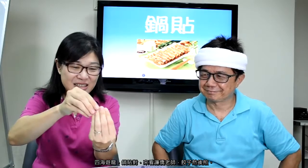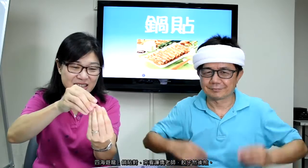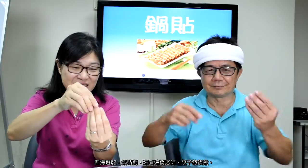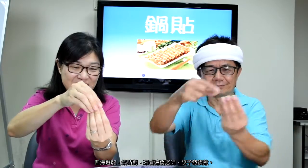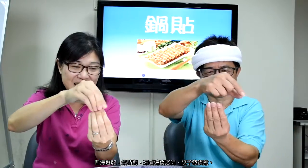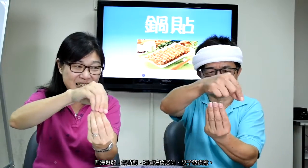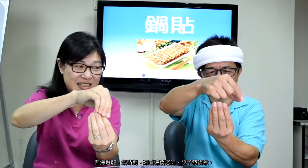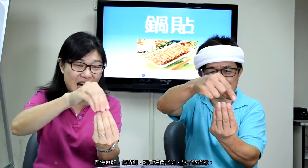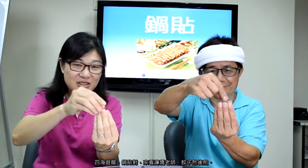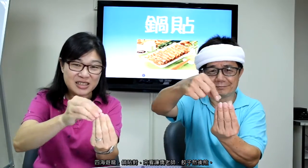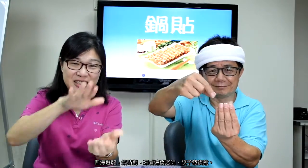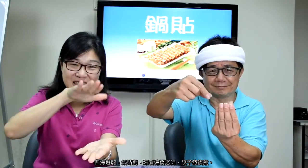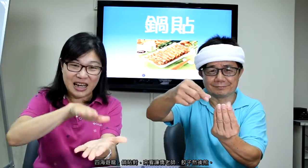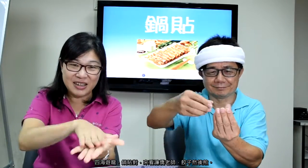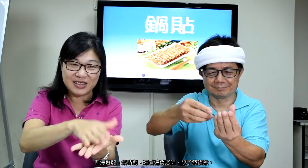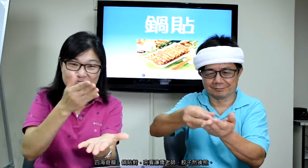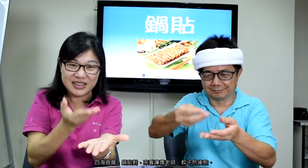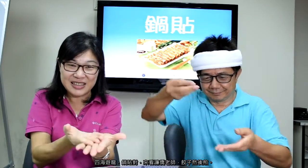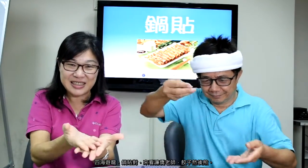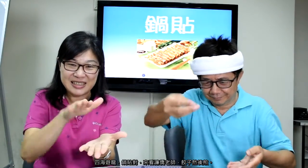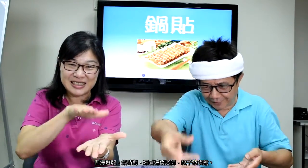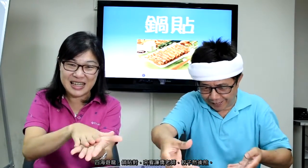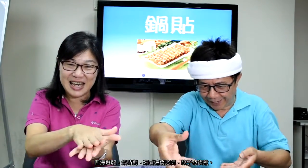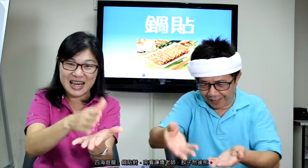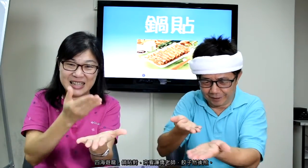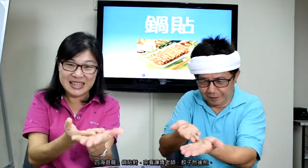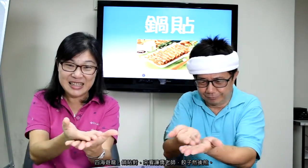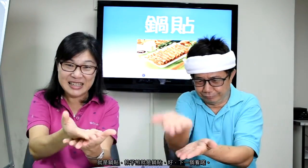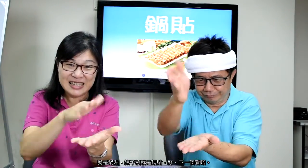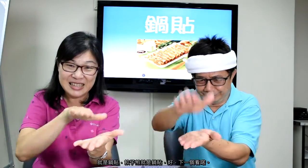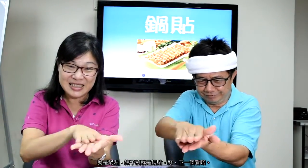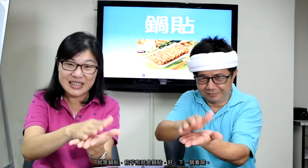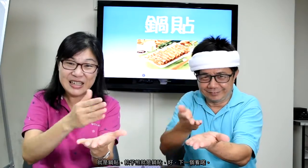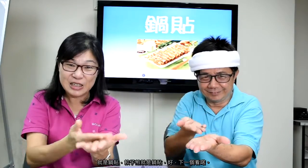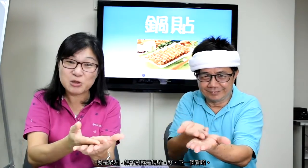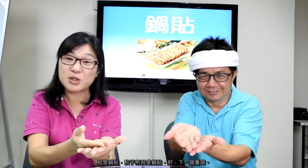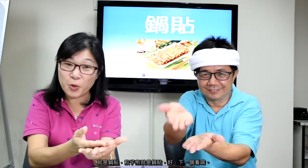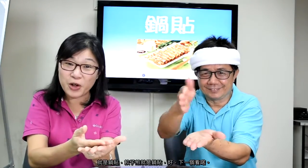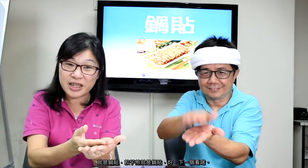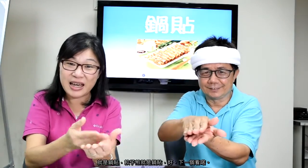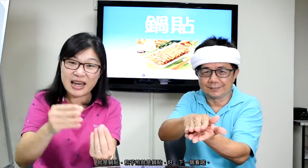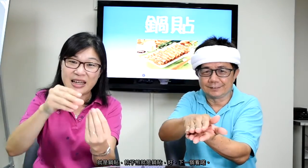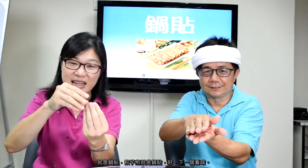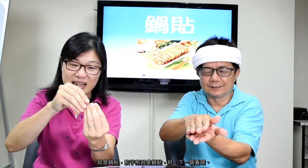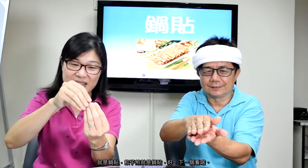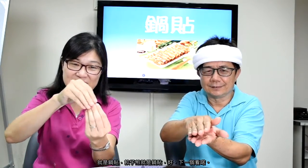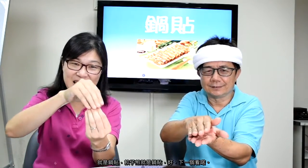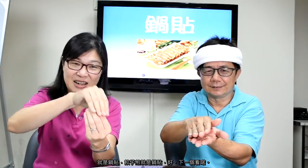师，饺子，然后。煎就是锅贴，饺